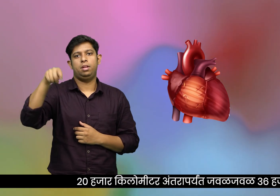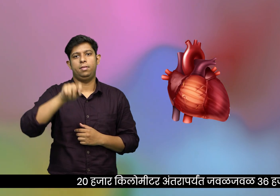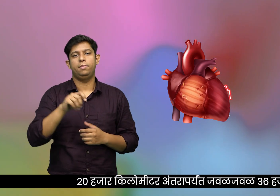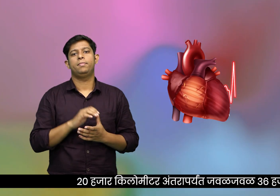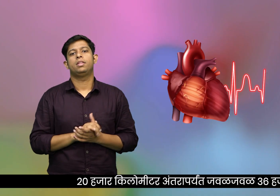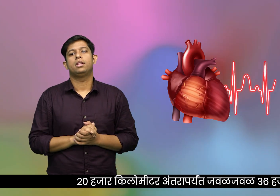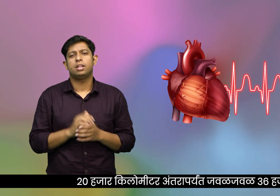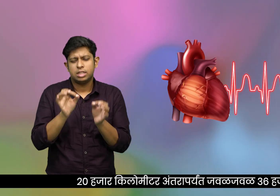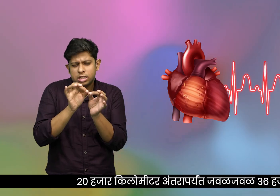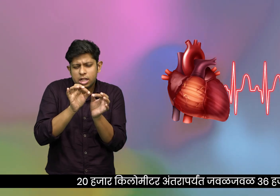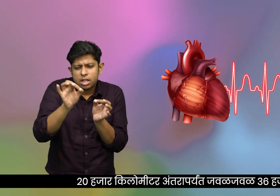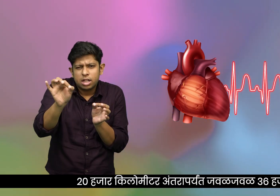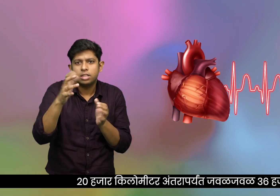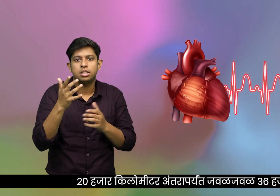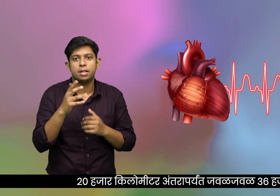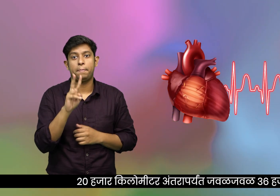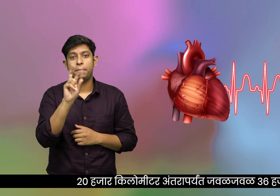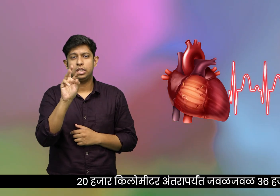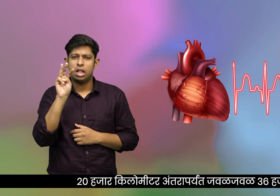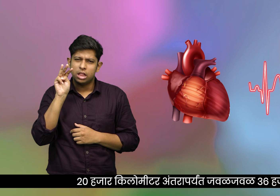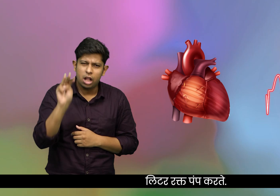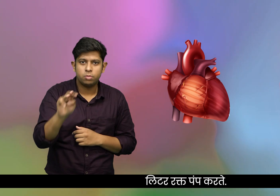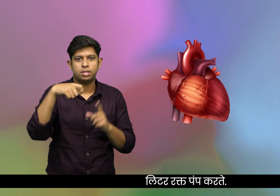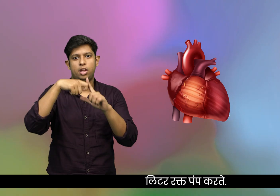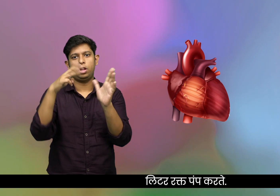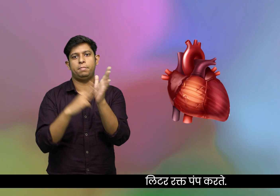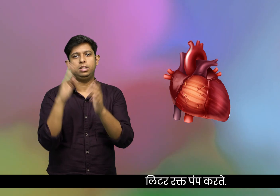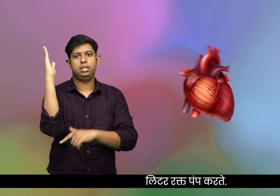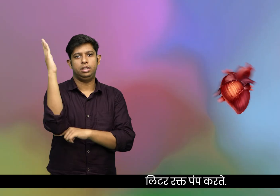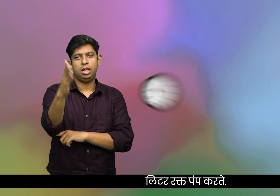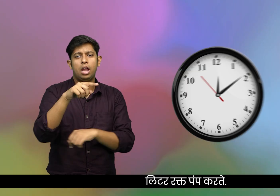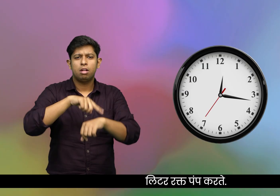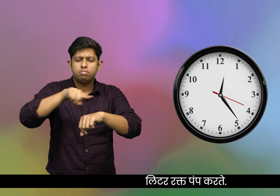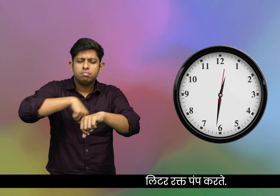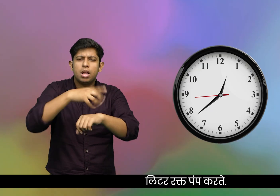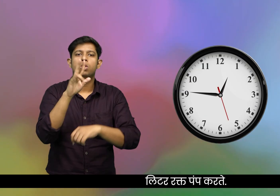जवळजवळ 36,000 लिटर रक्त पंप करते.